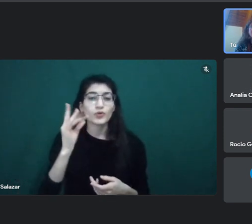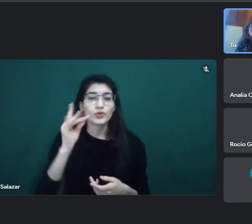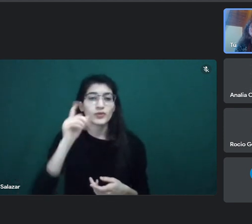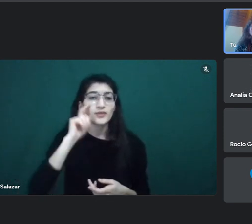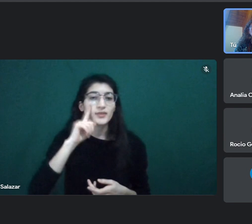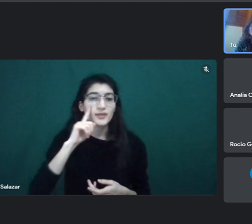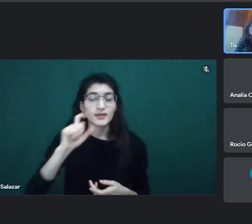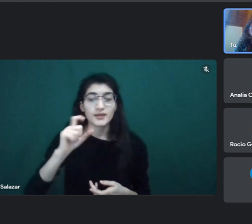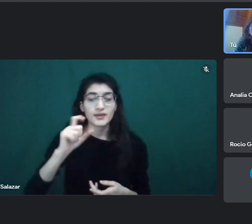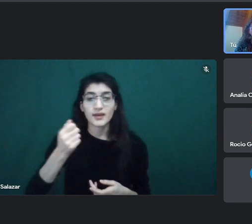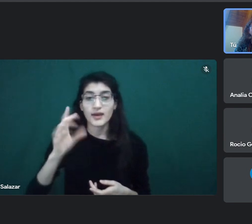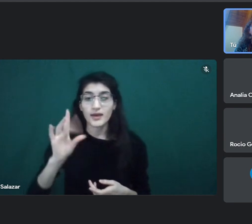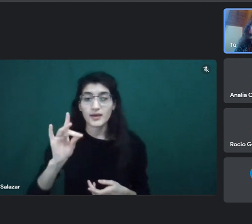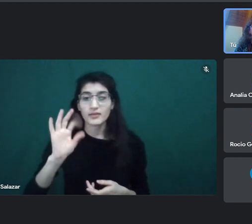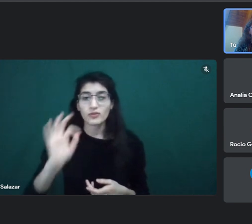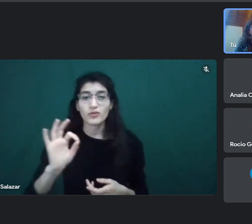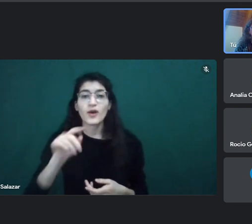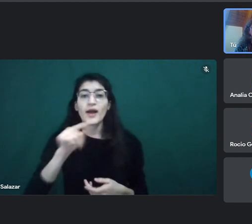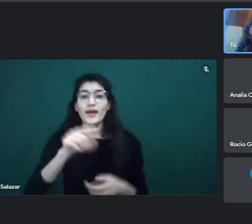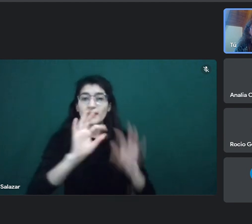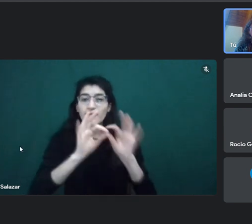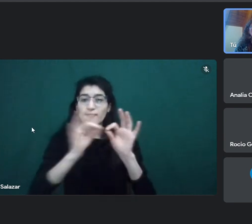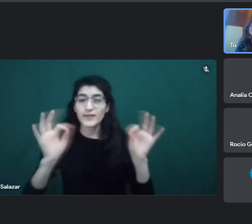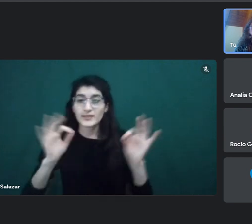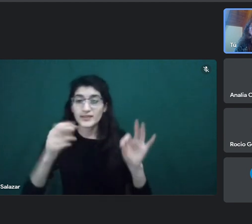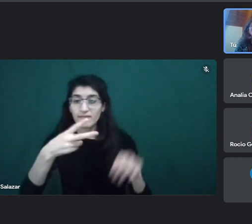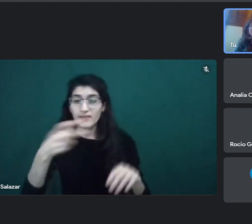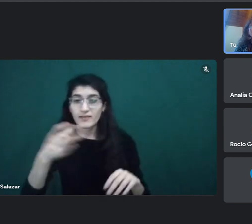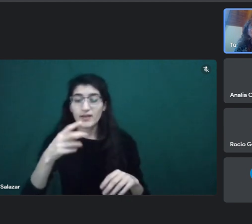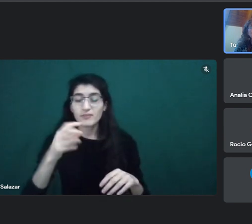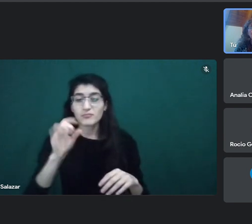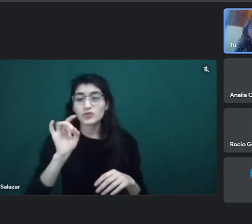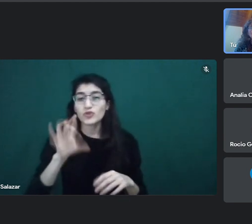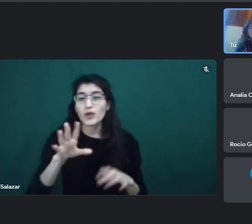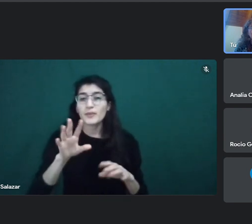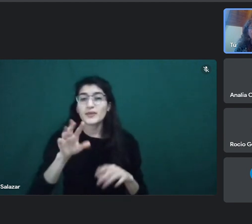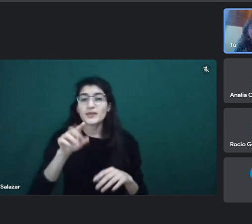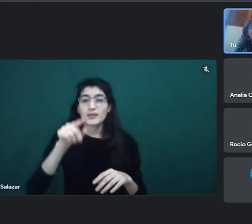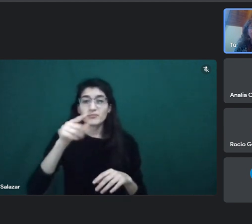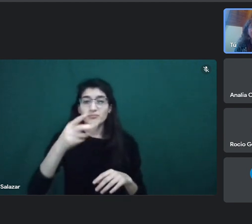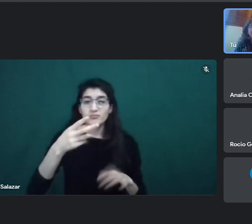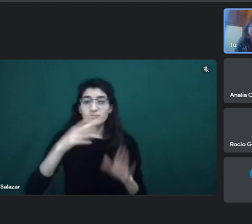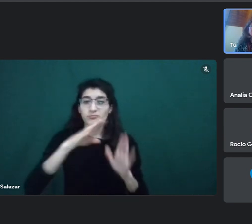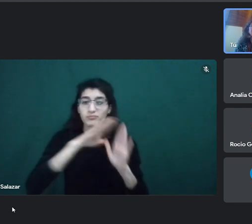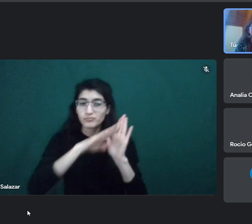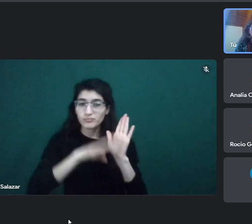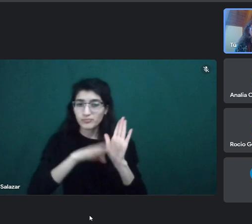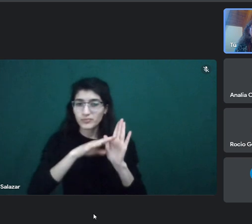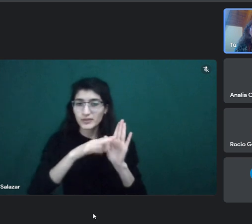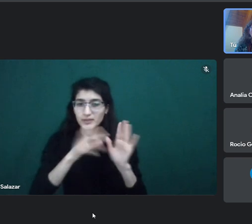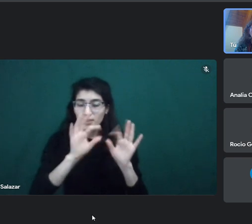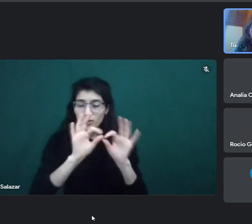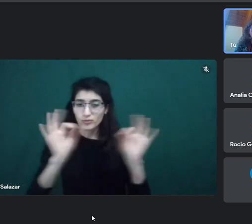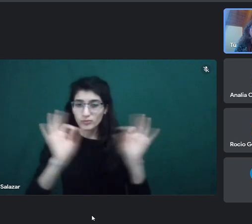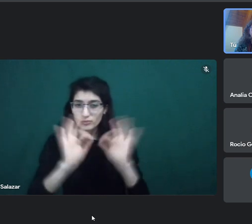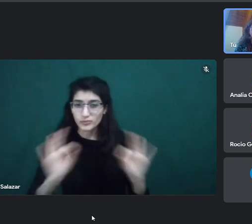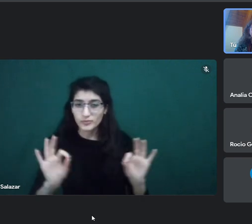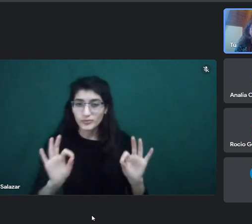tenemos son solo estas dos. Todo el resto que vamos a analizar tiene que ver con